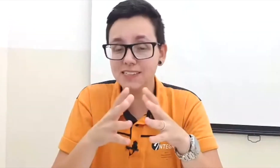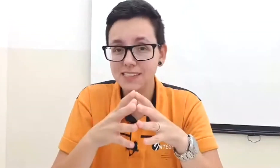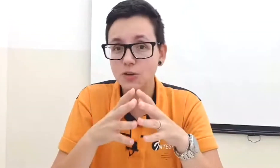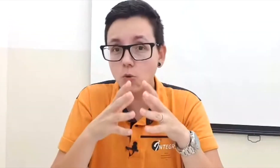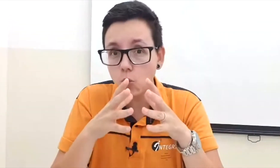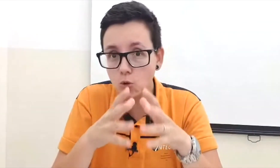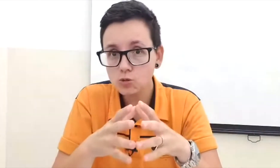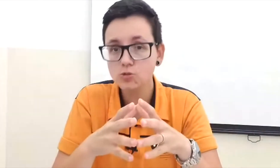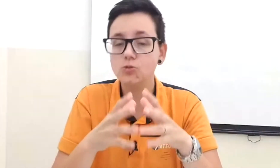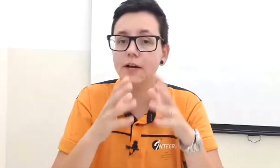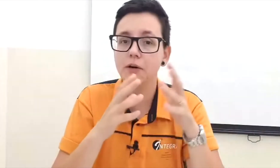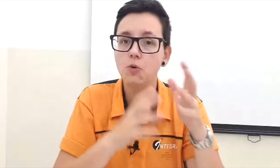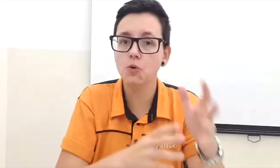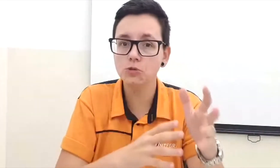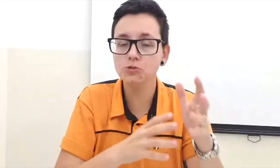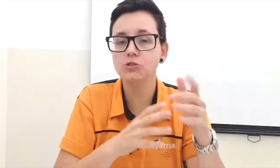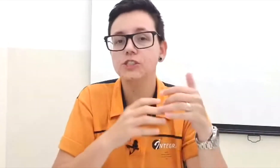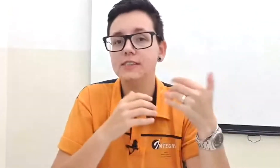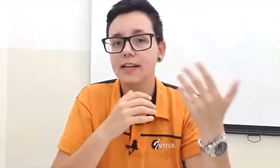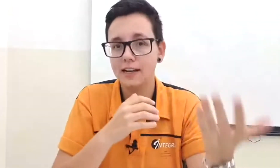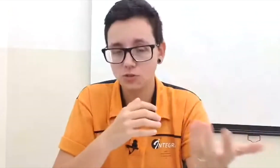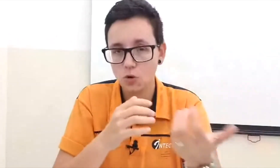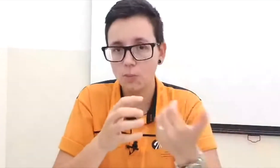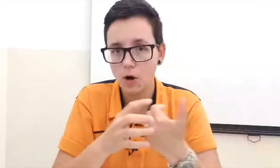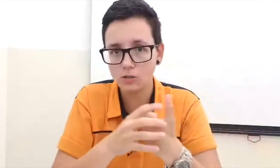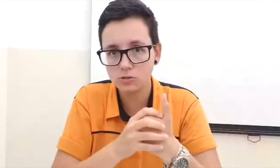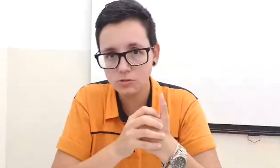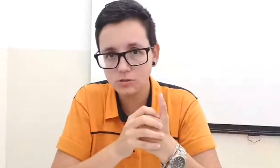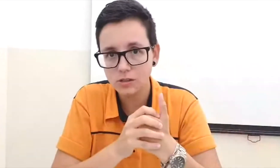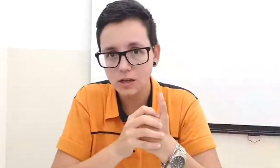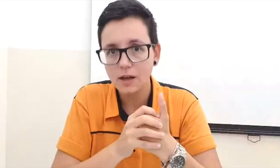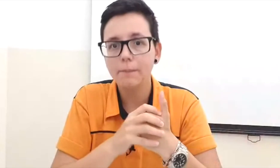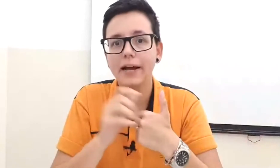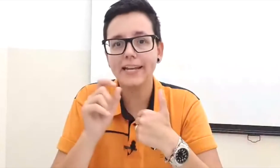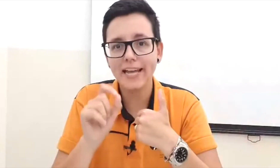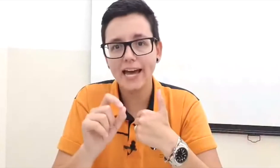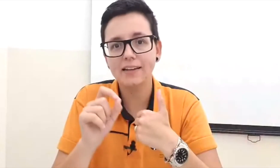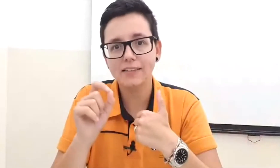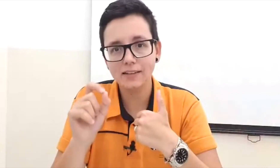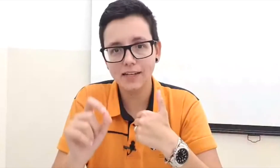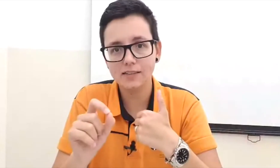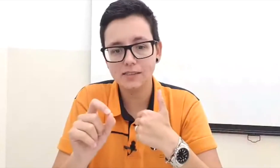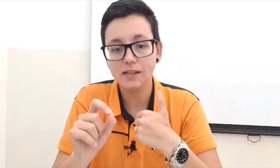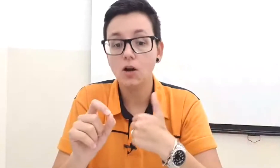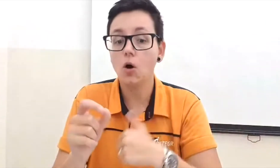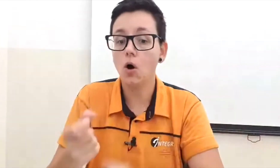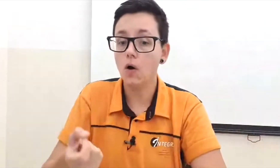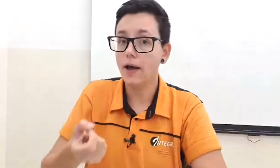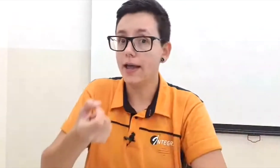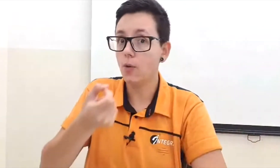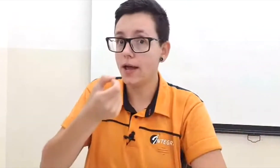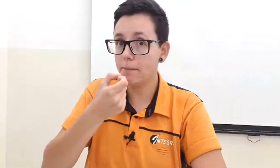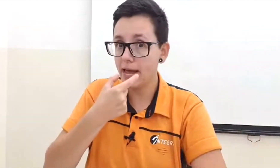fazer o uso do recurso de sinais compostos para que ela entendesse. Ó, é o